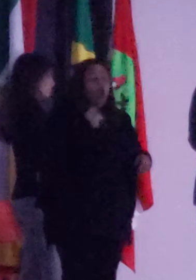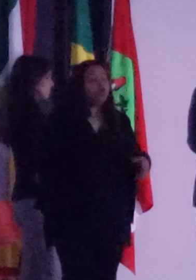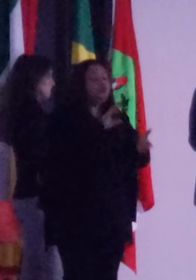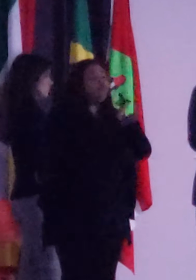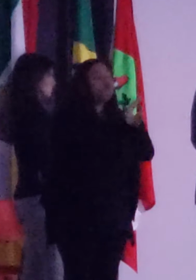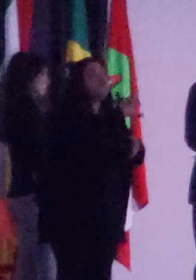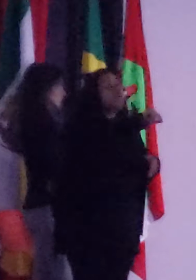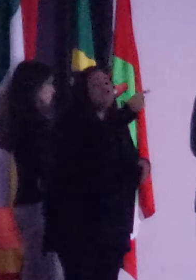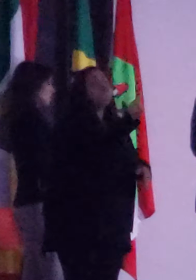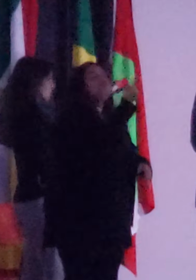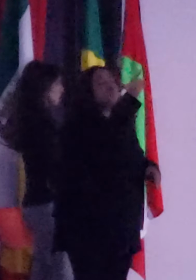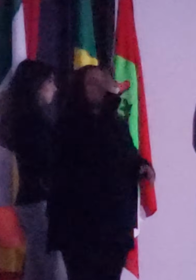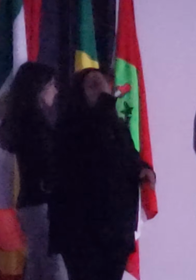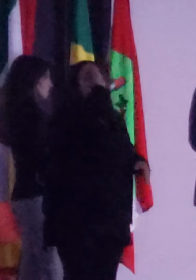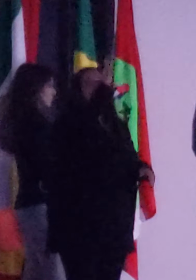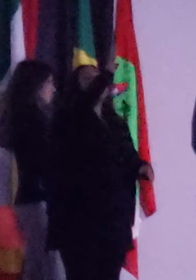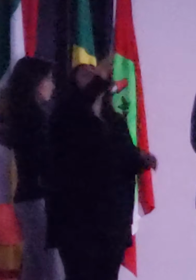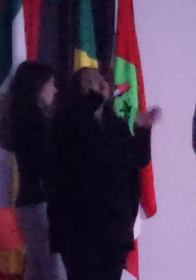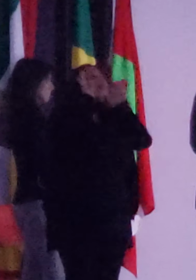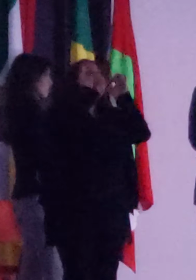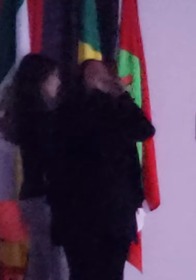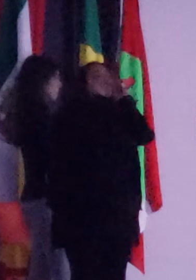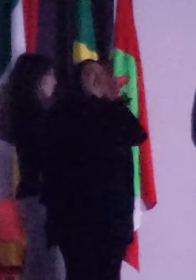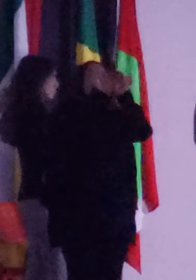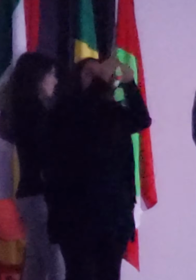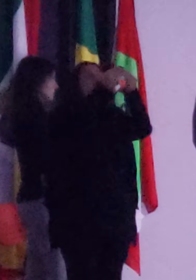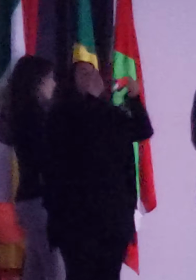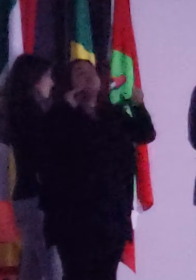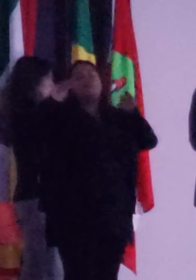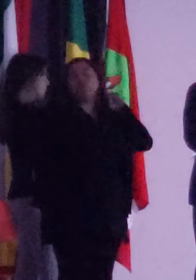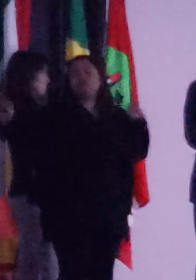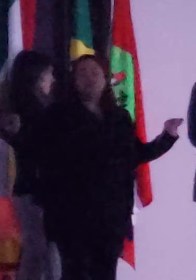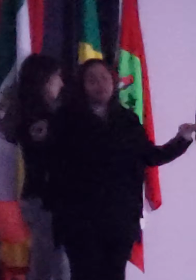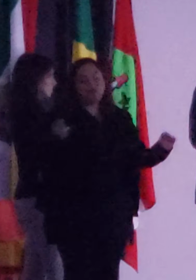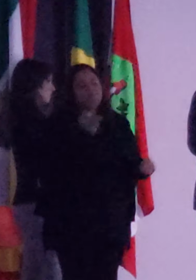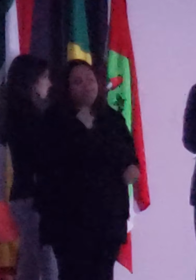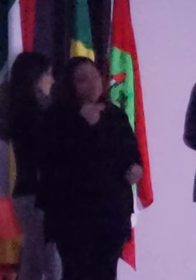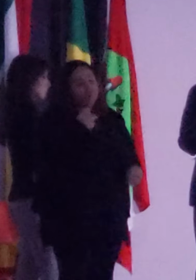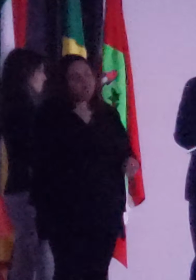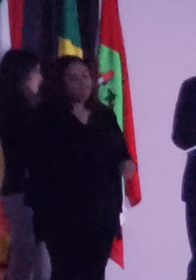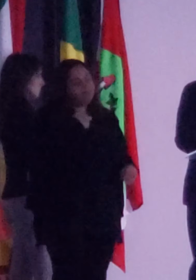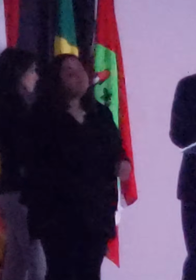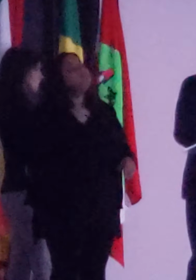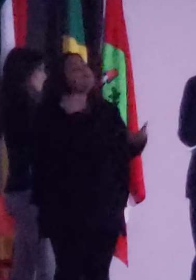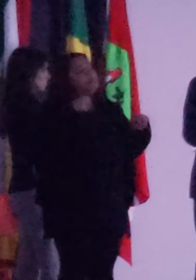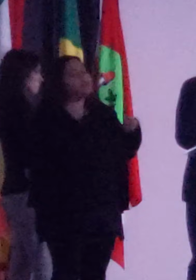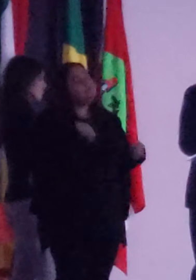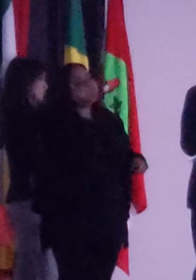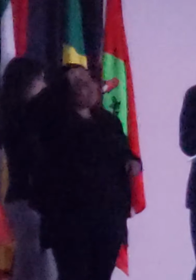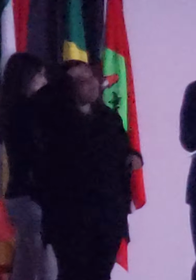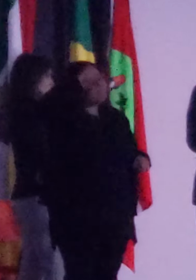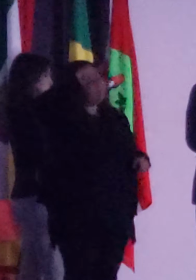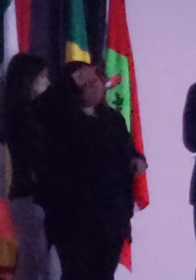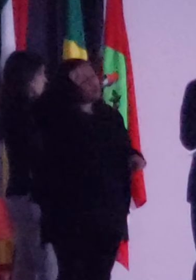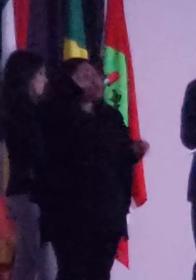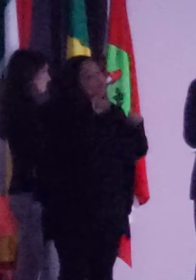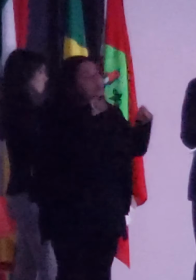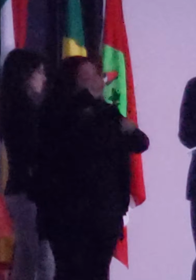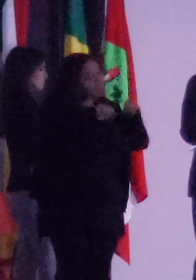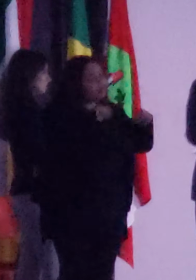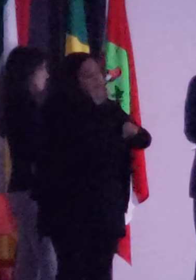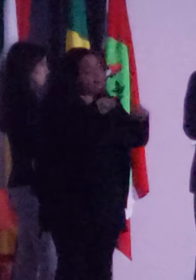nem aqui nem ali. Isso foi muito bem aceito e provavelmente lembramos que está fechando